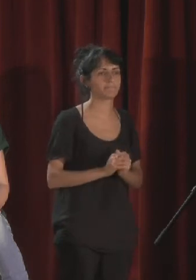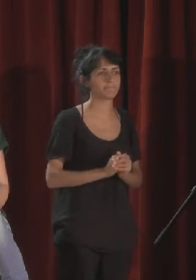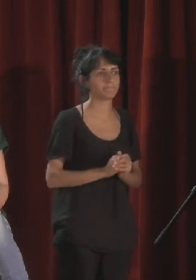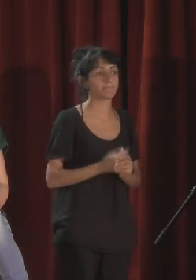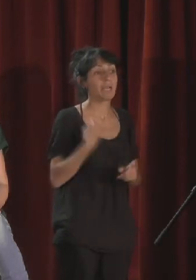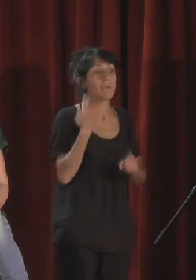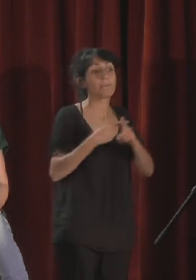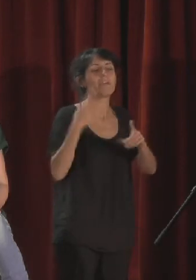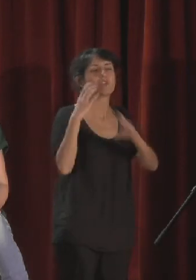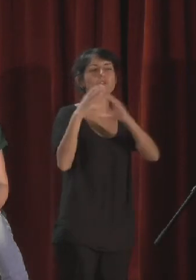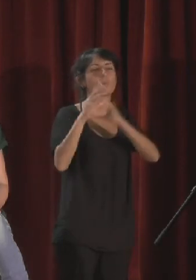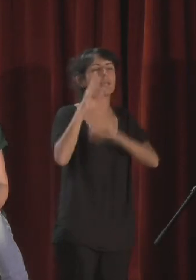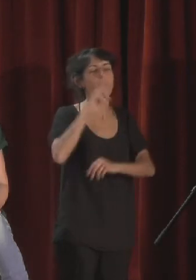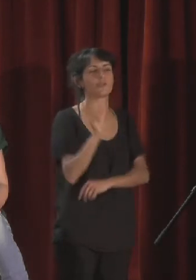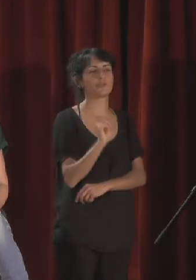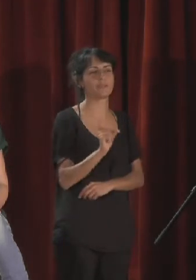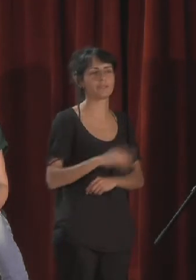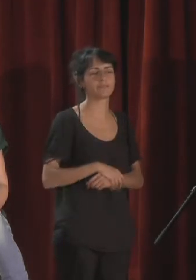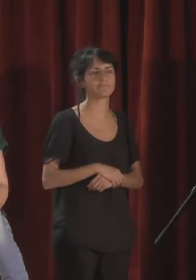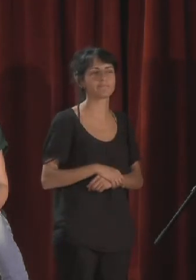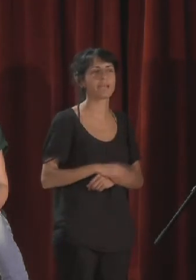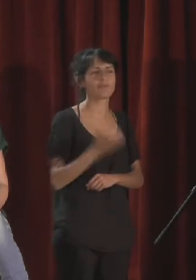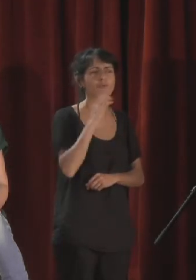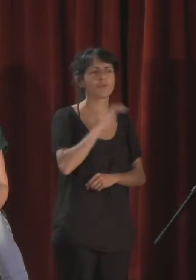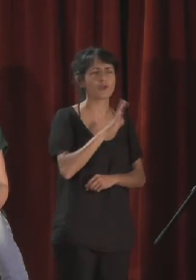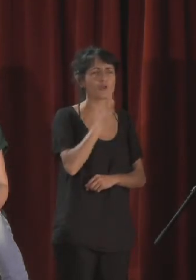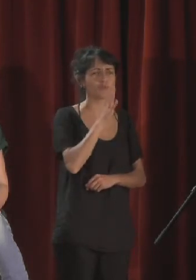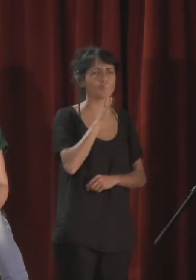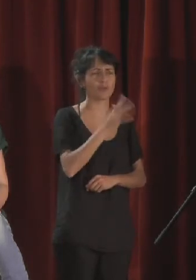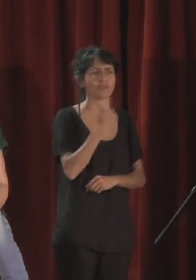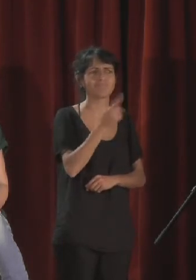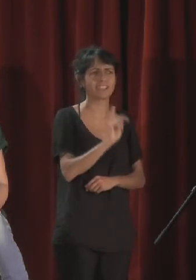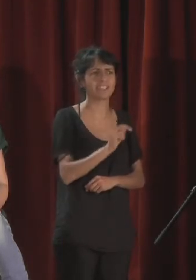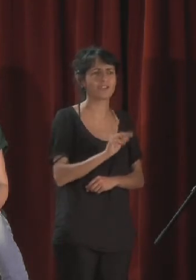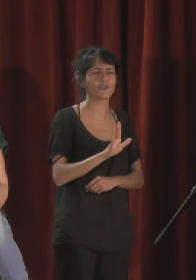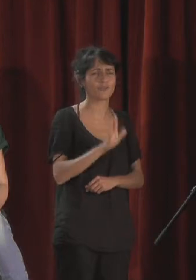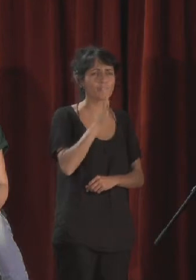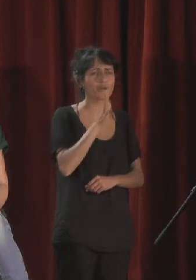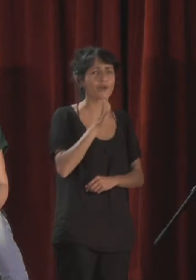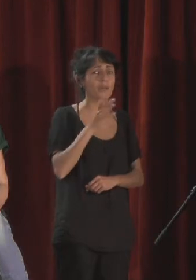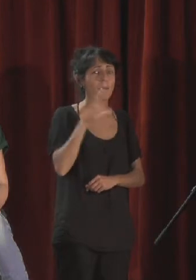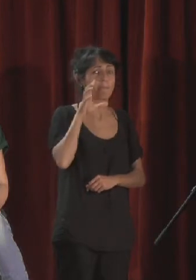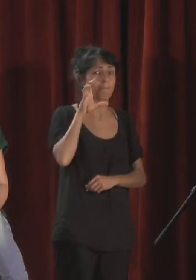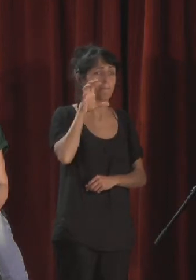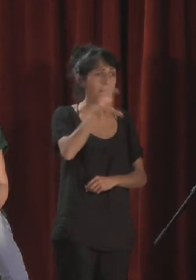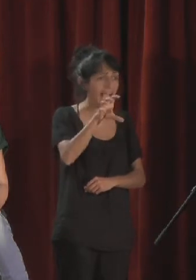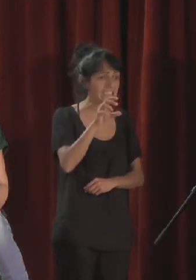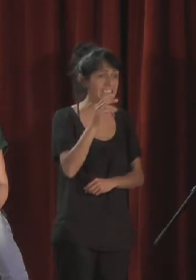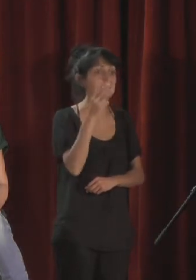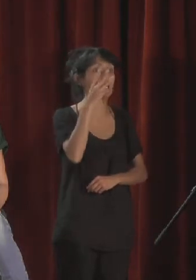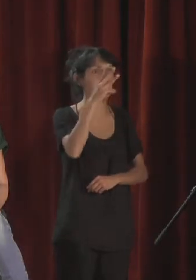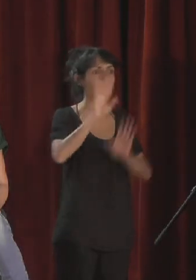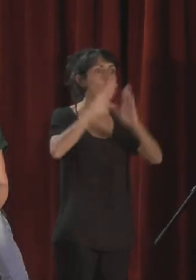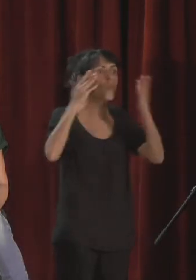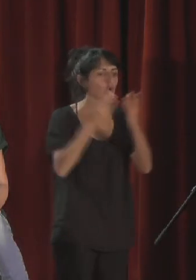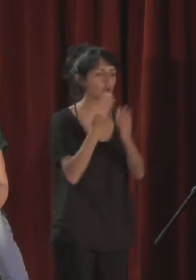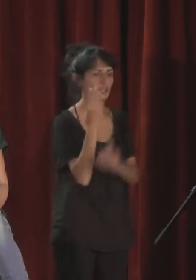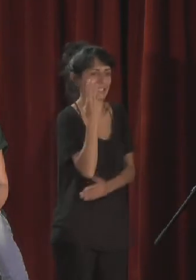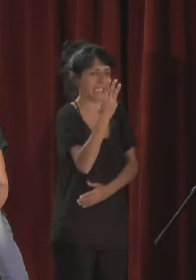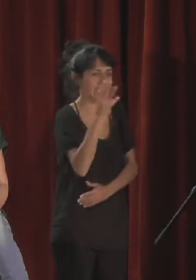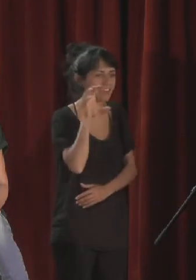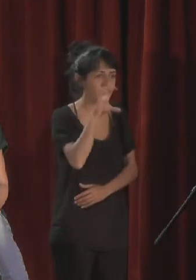unha cousa moi curiosa. Non se dice. Somos o terceiro país do mundo con máis demandas de